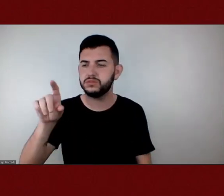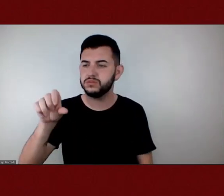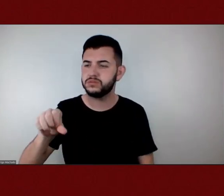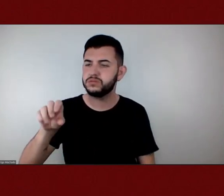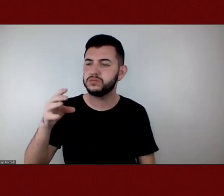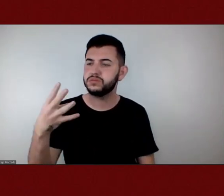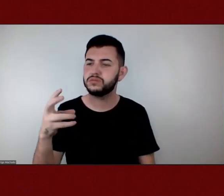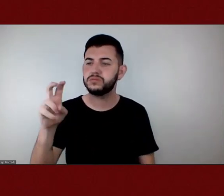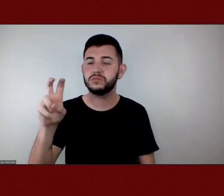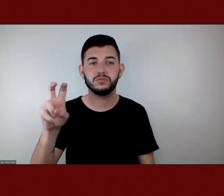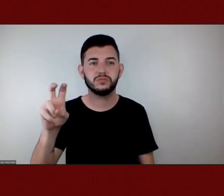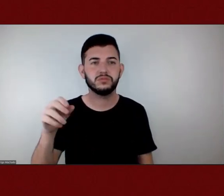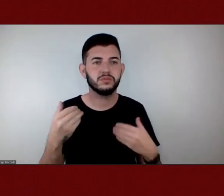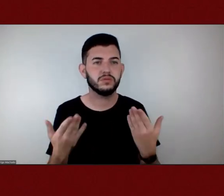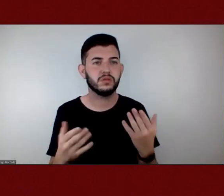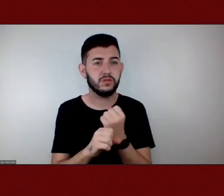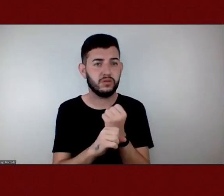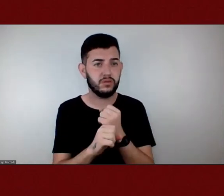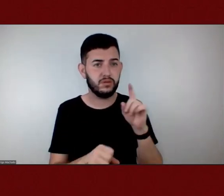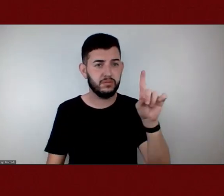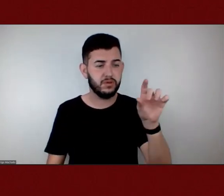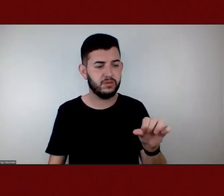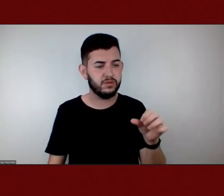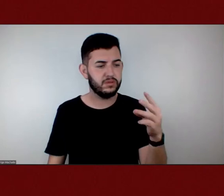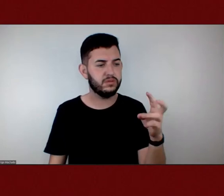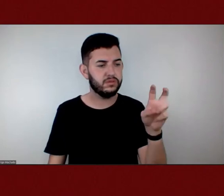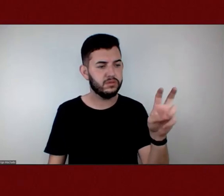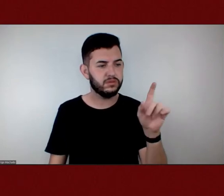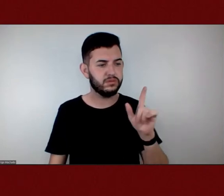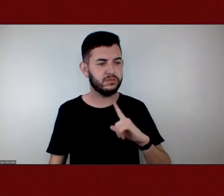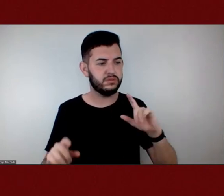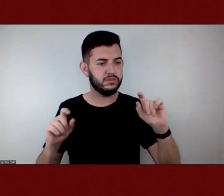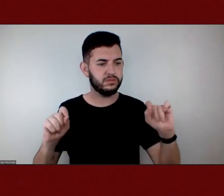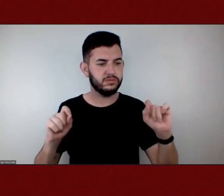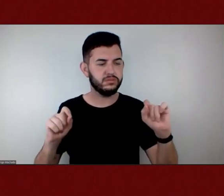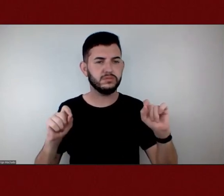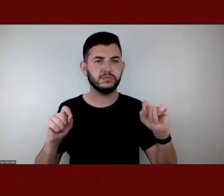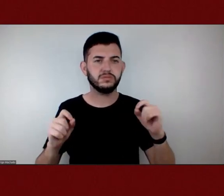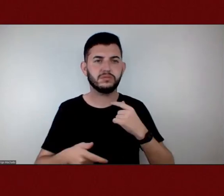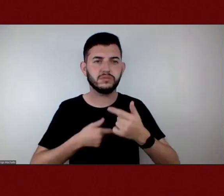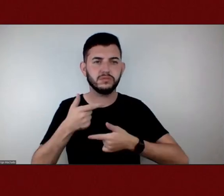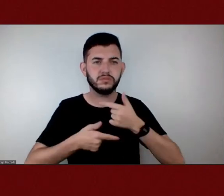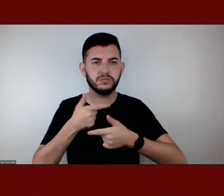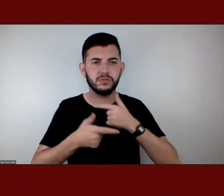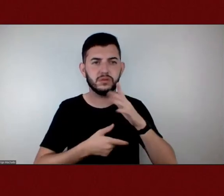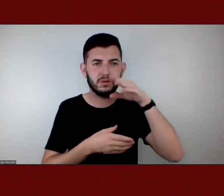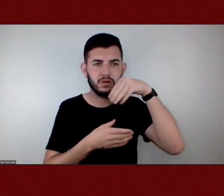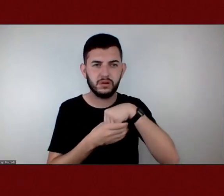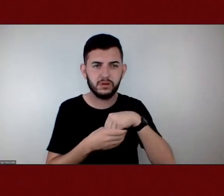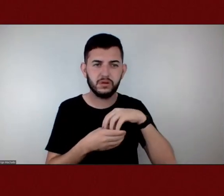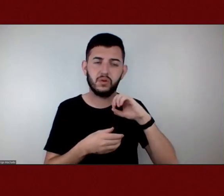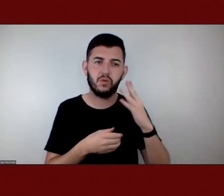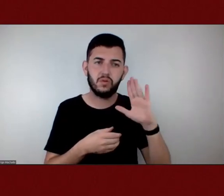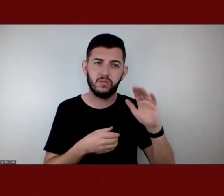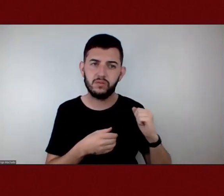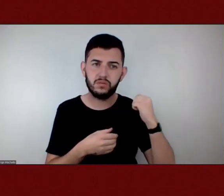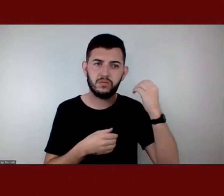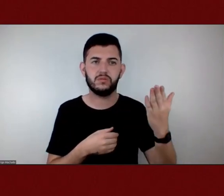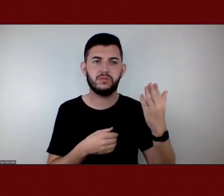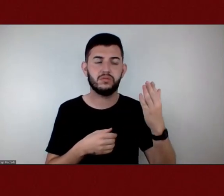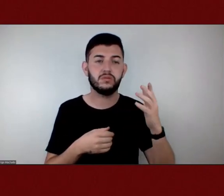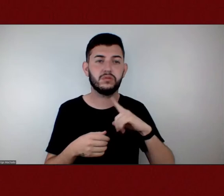cruzam-se inextricavelmente injunções externas e internas. A